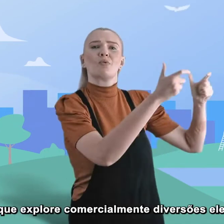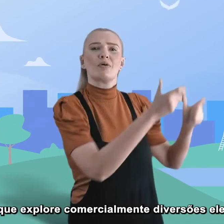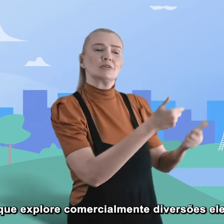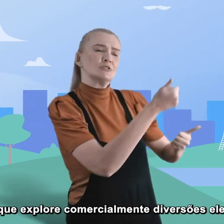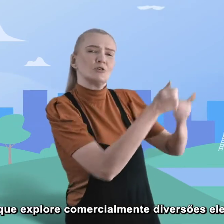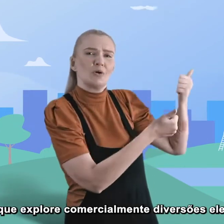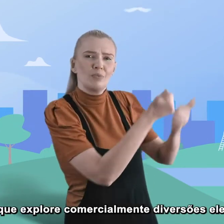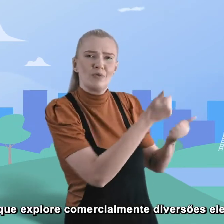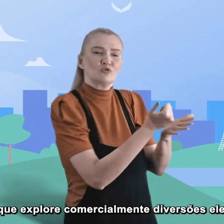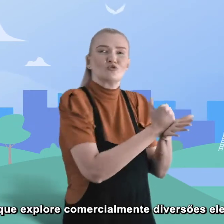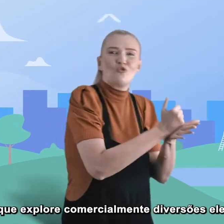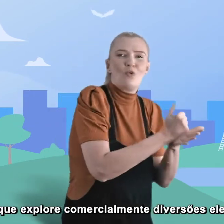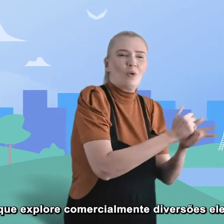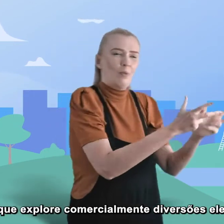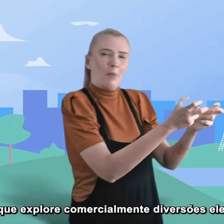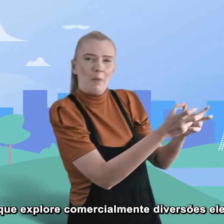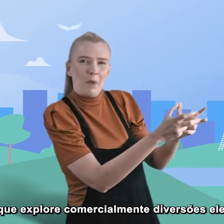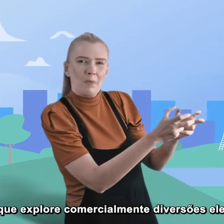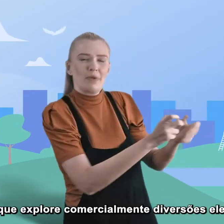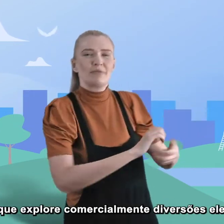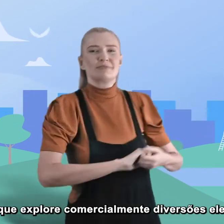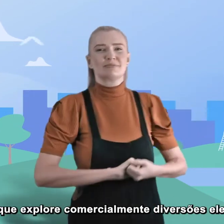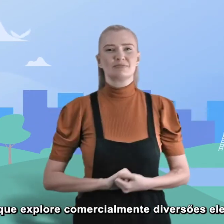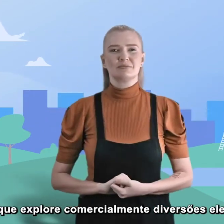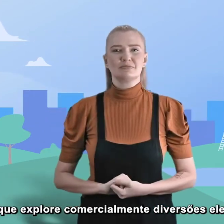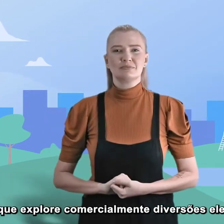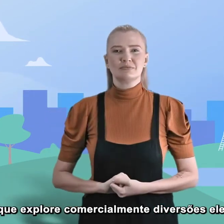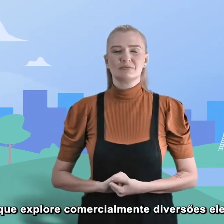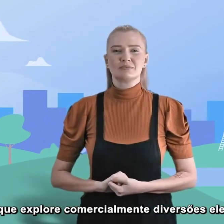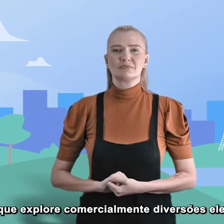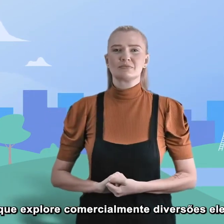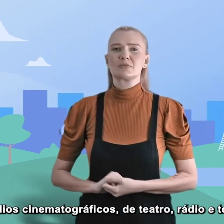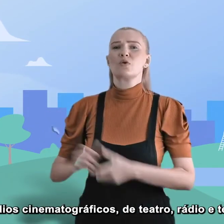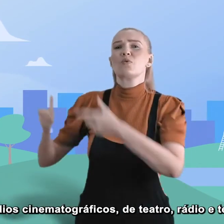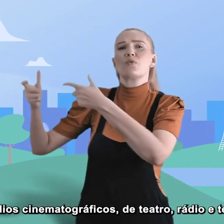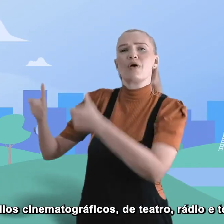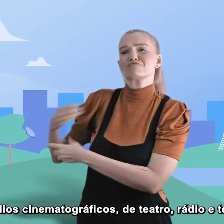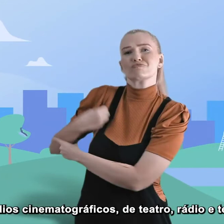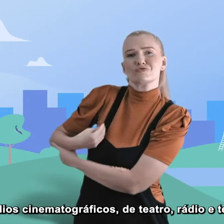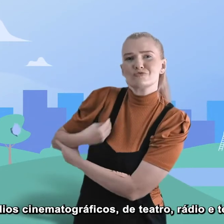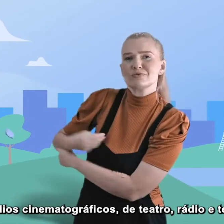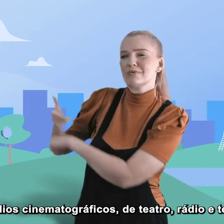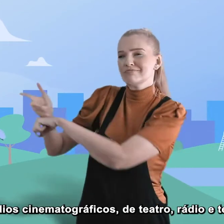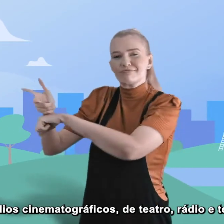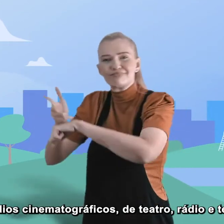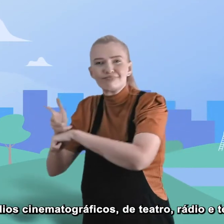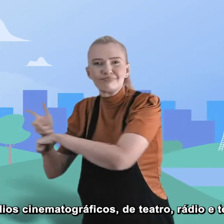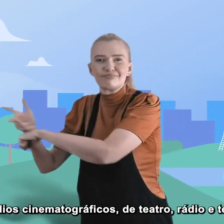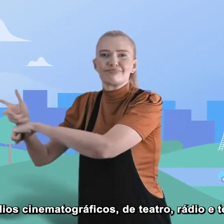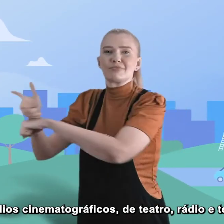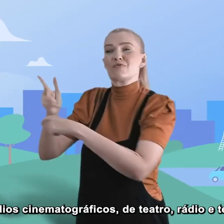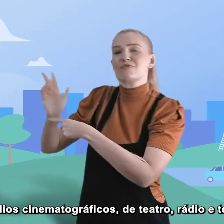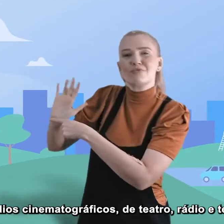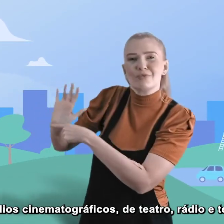casa que explore comercialmente diversões eletrônicas, estúdios cinematográficos de